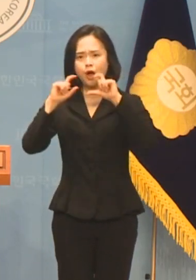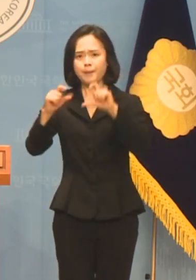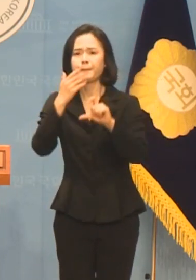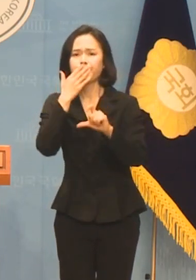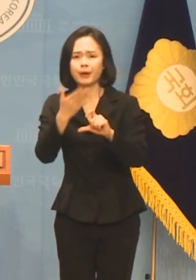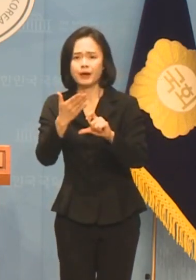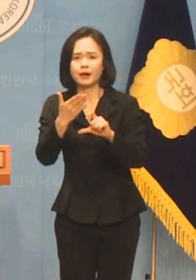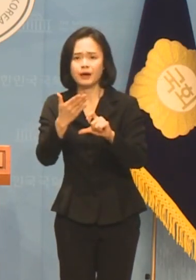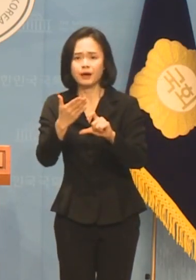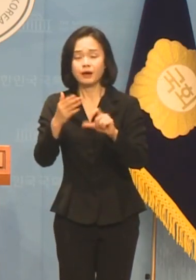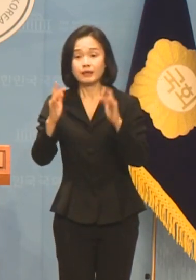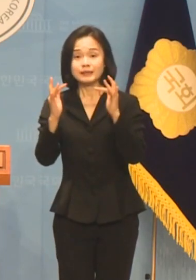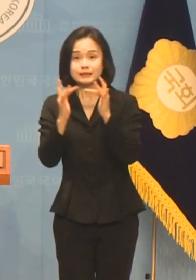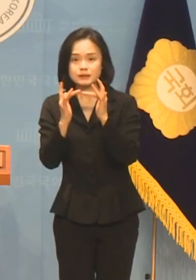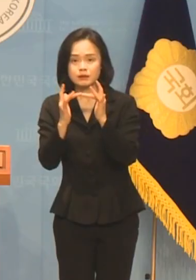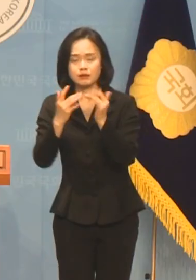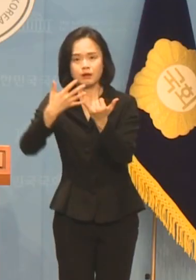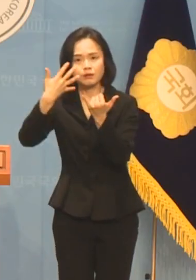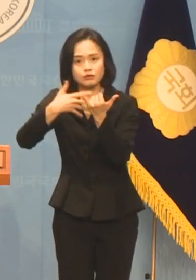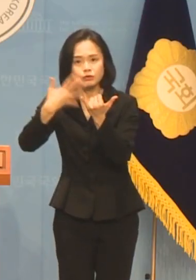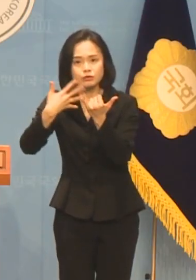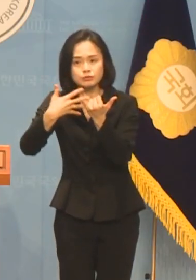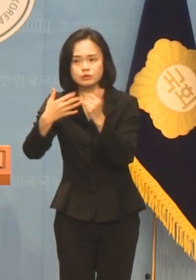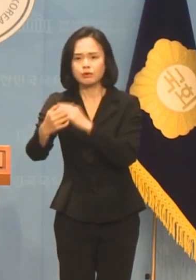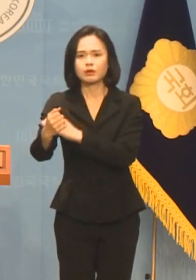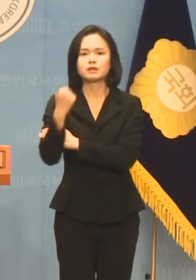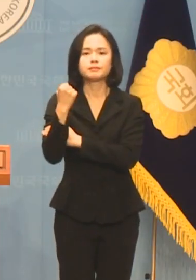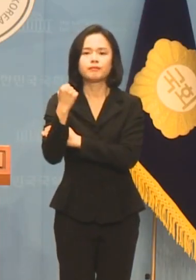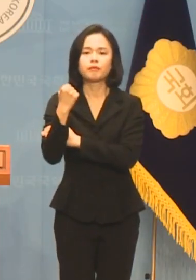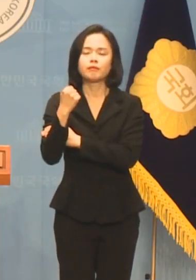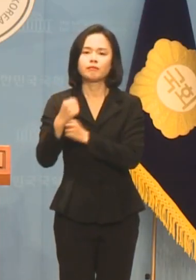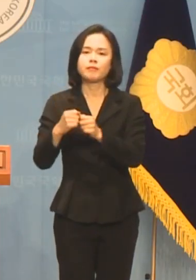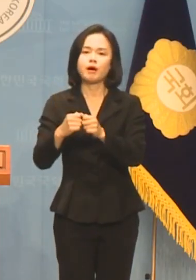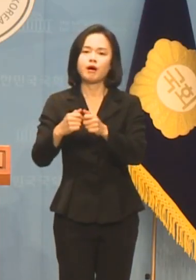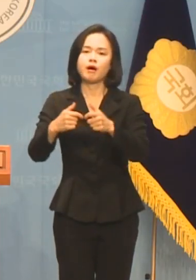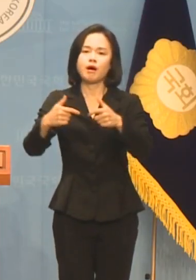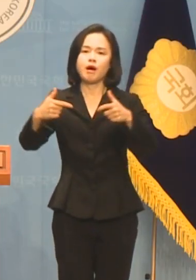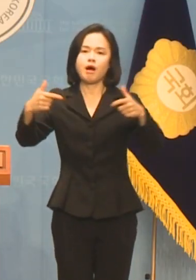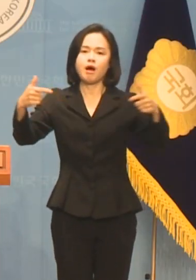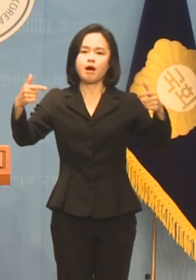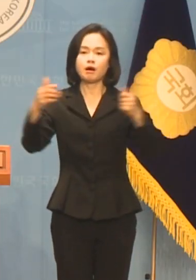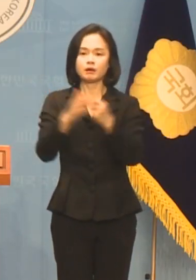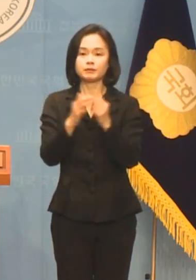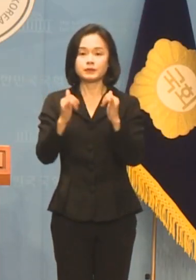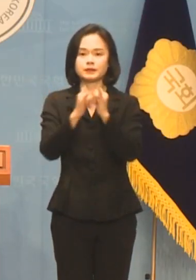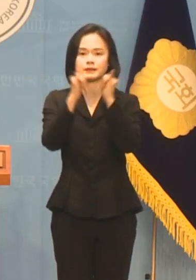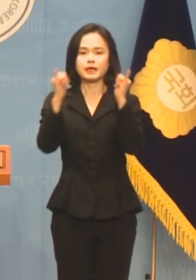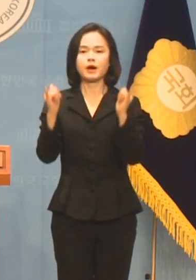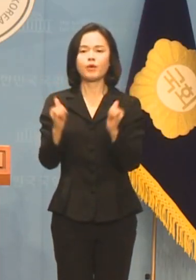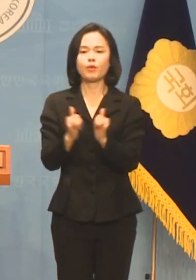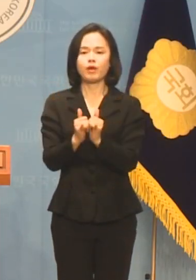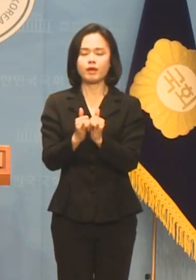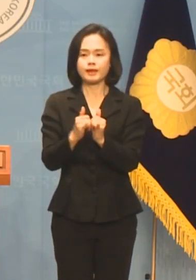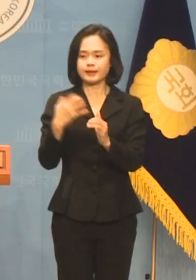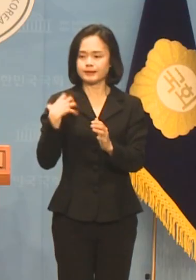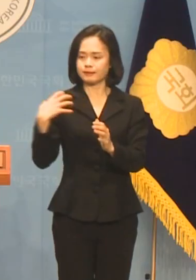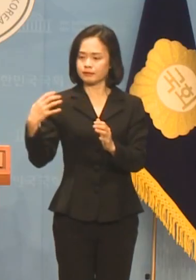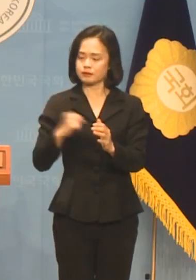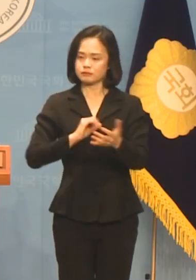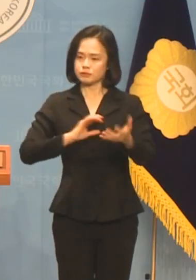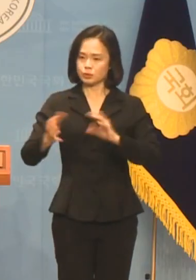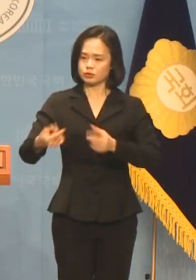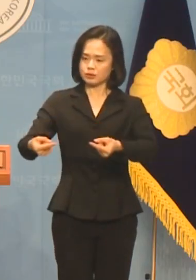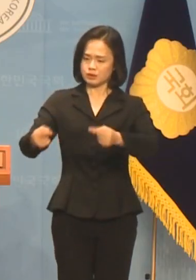사회적 영향력이 더 커진 만큼 더 큰 책임감을 가지고 사회적 논의에 적극 참여하길